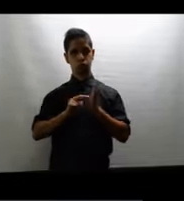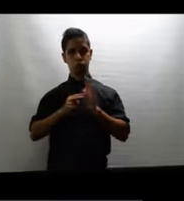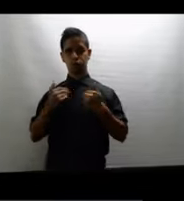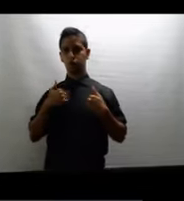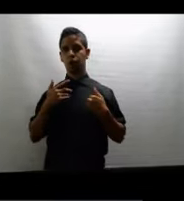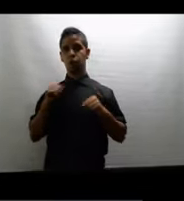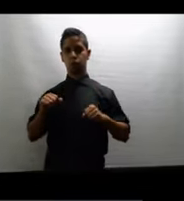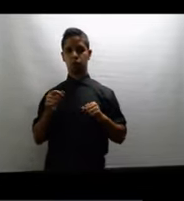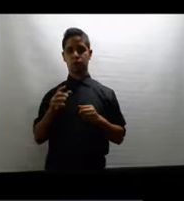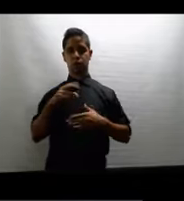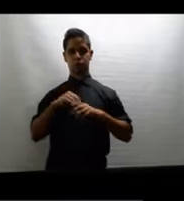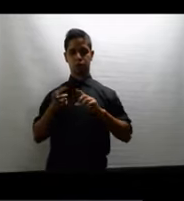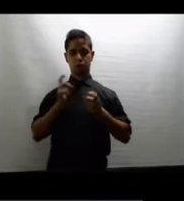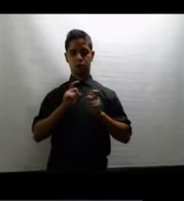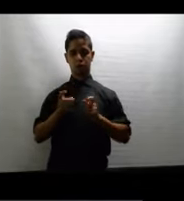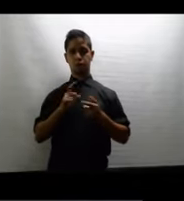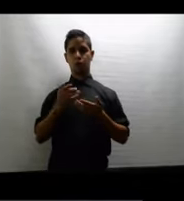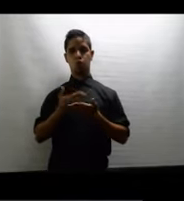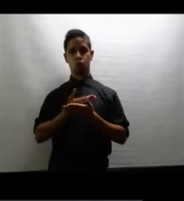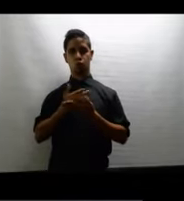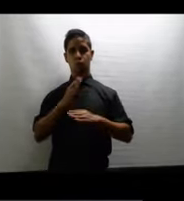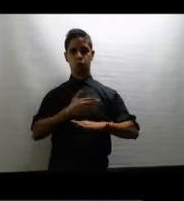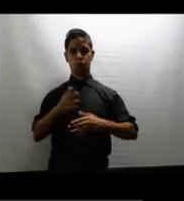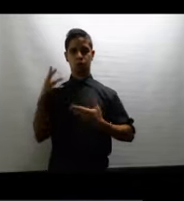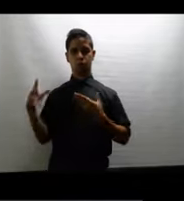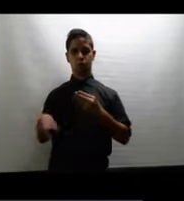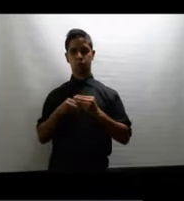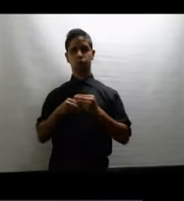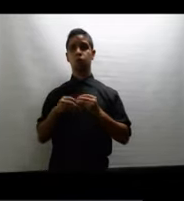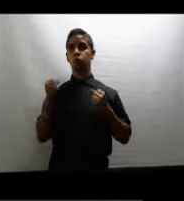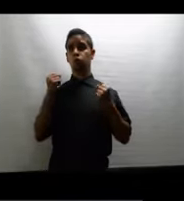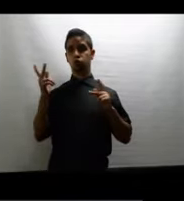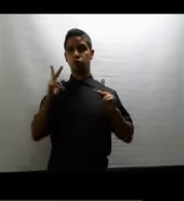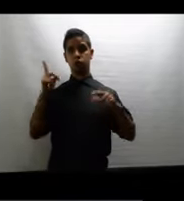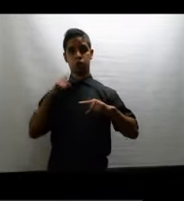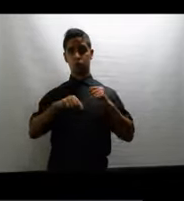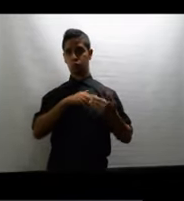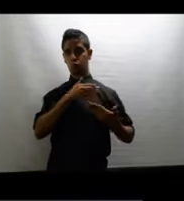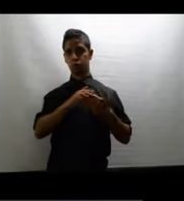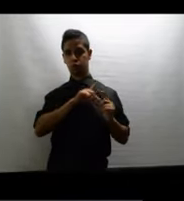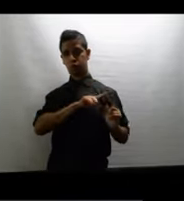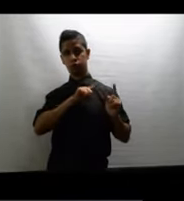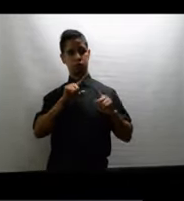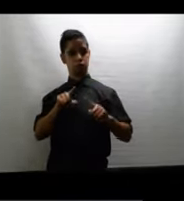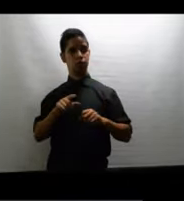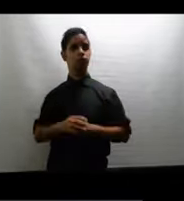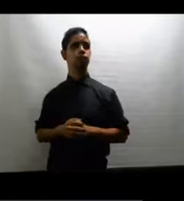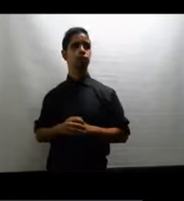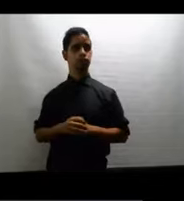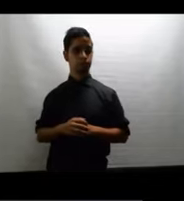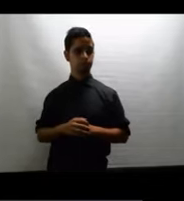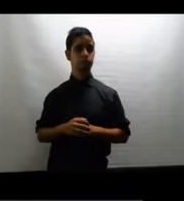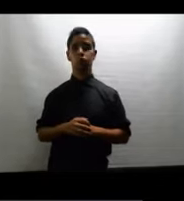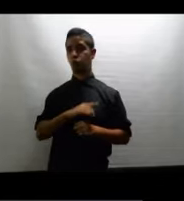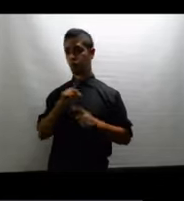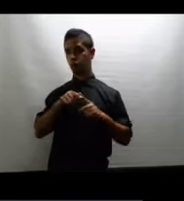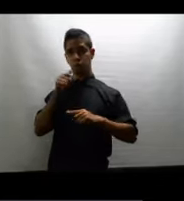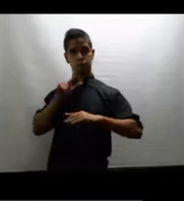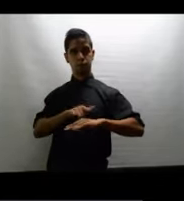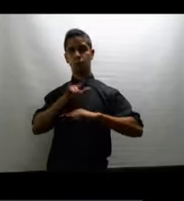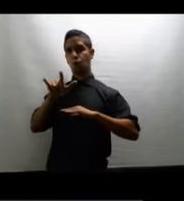cambios e integran nuevas canciones y mucha gente que no pudo llegar. Y más cuando hay viaje de por medio. Sí, ¿no? Y se fue a España, ¿verdad?